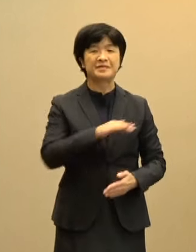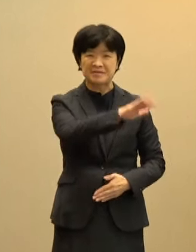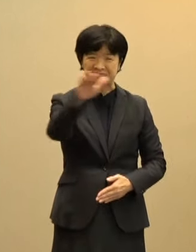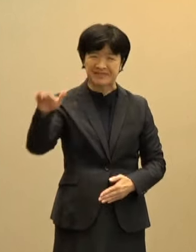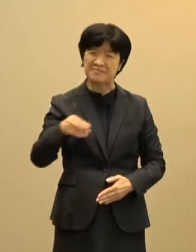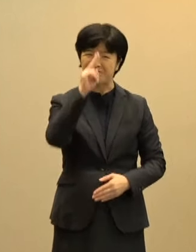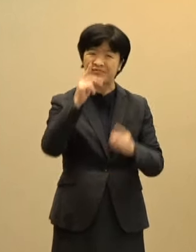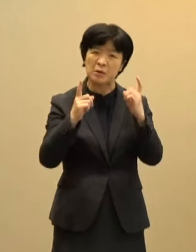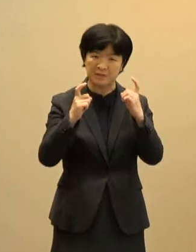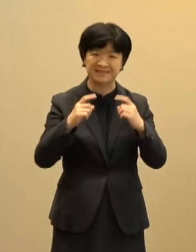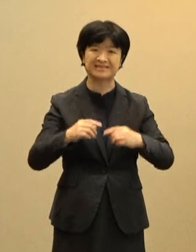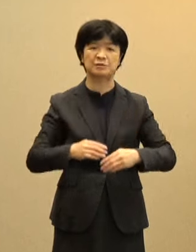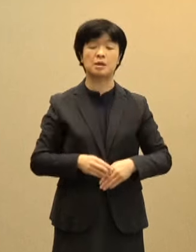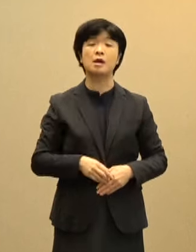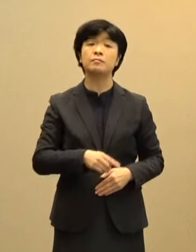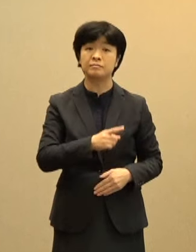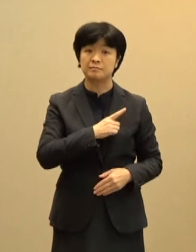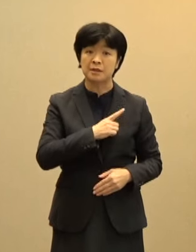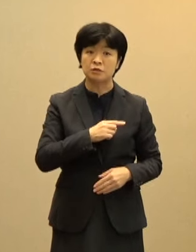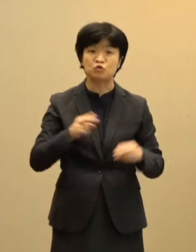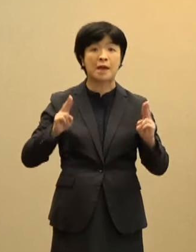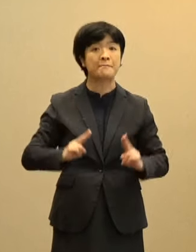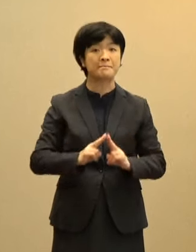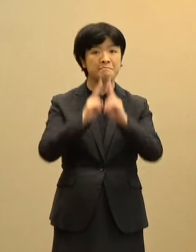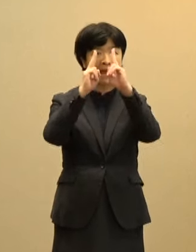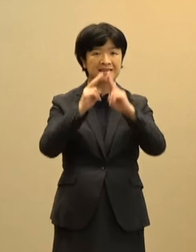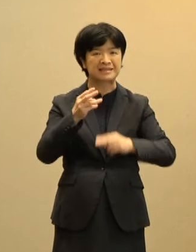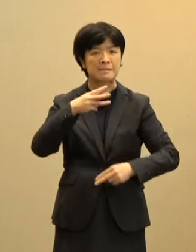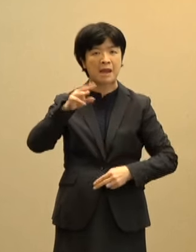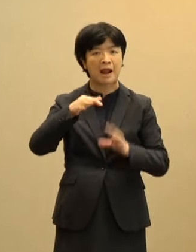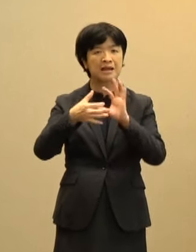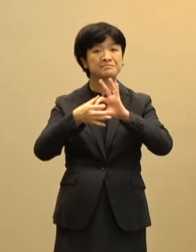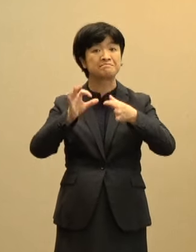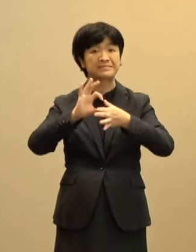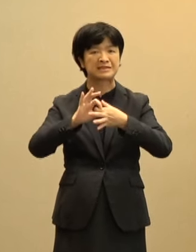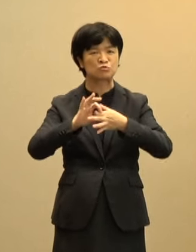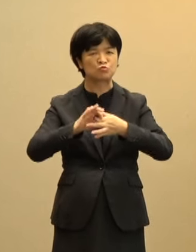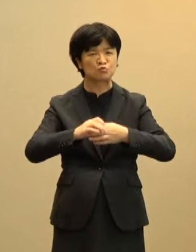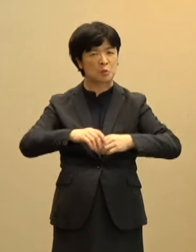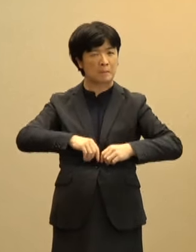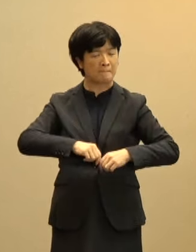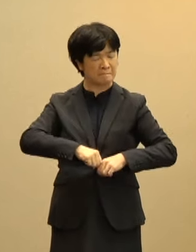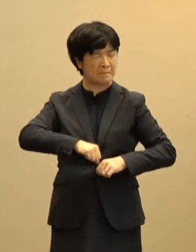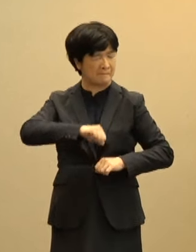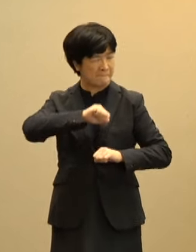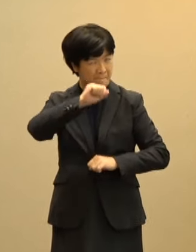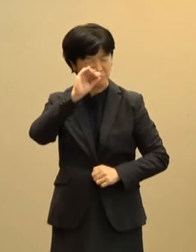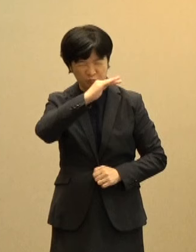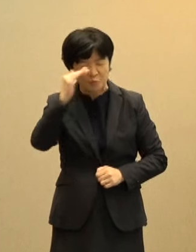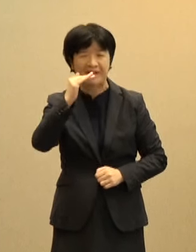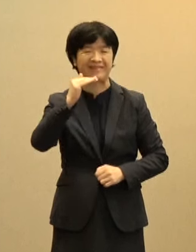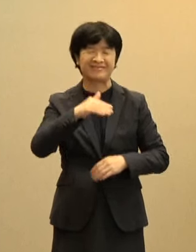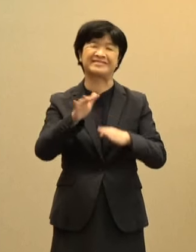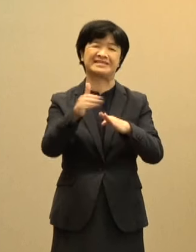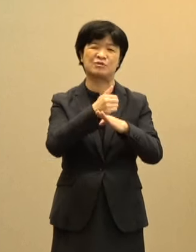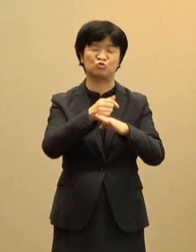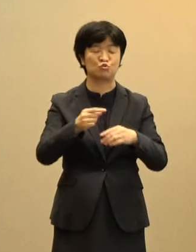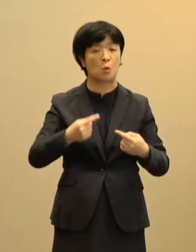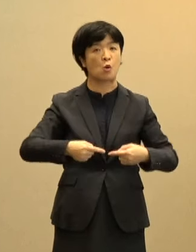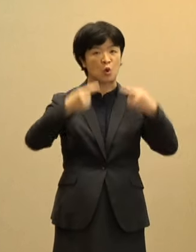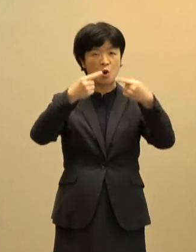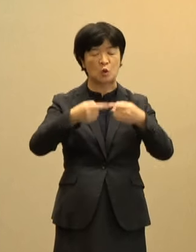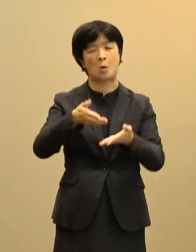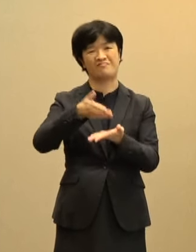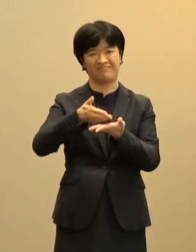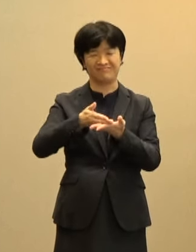皆様こんにちは。はじめにパリパラリンピックで活躍をした選手に対する表彰についてお話をいたします。先